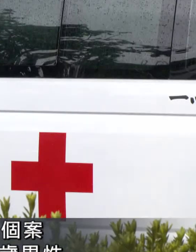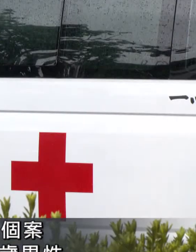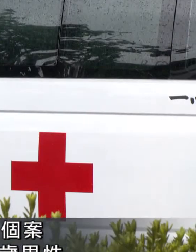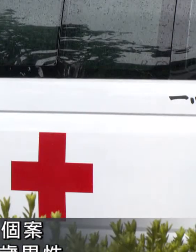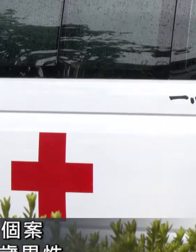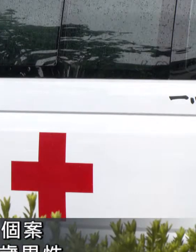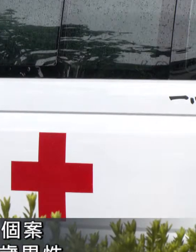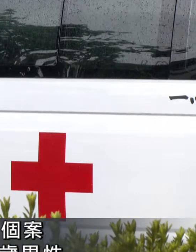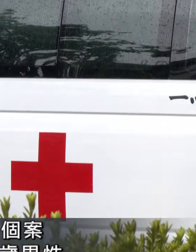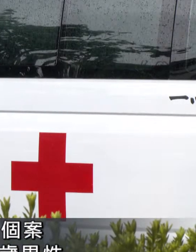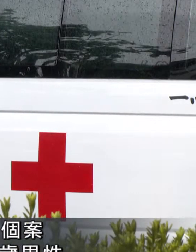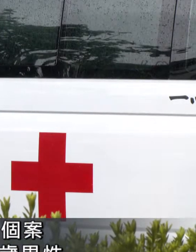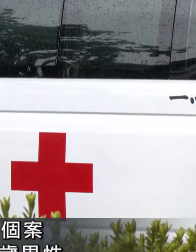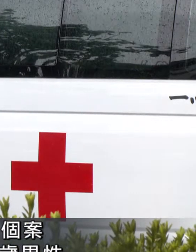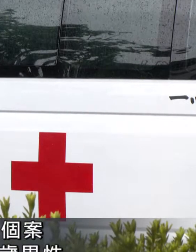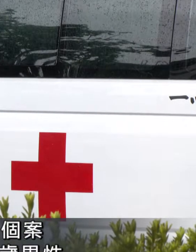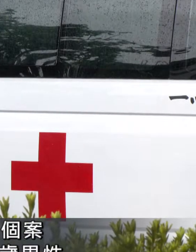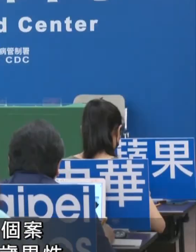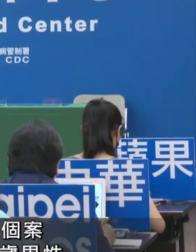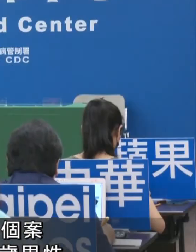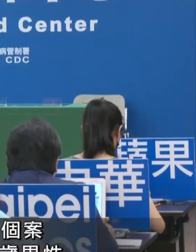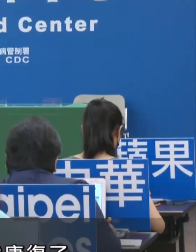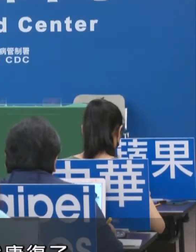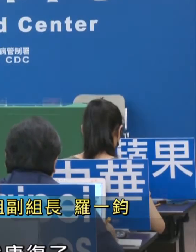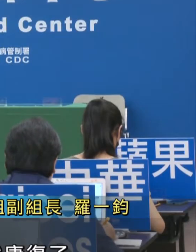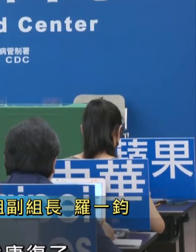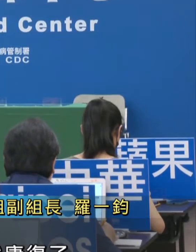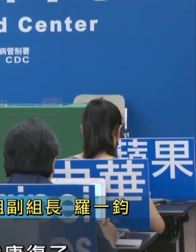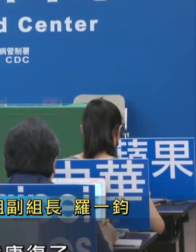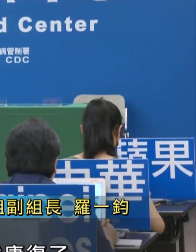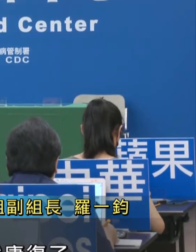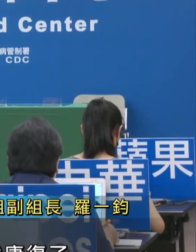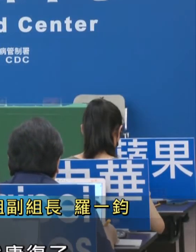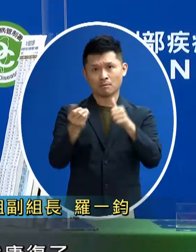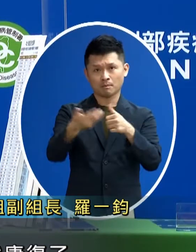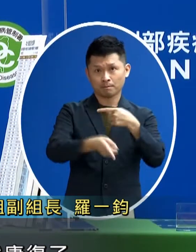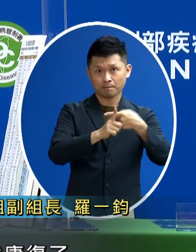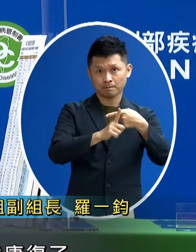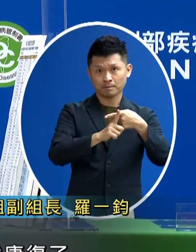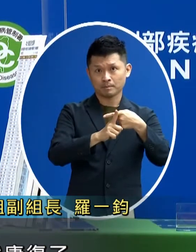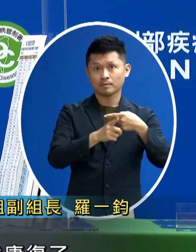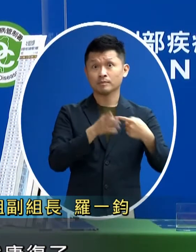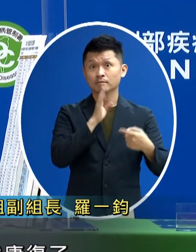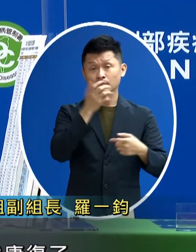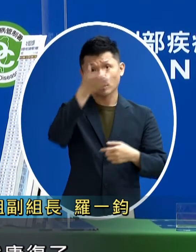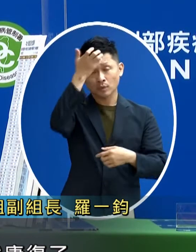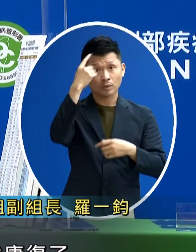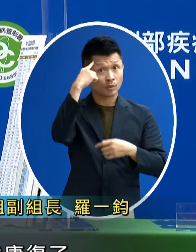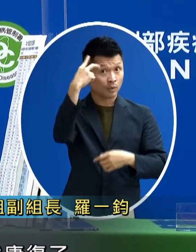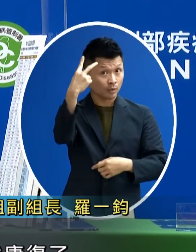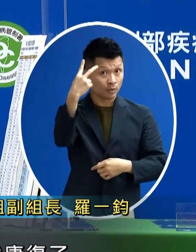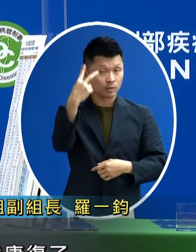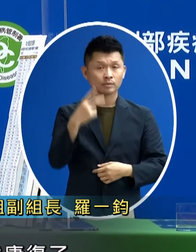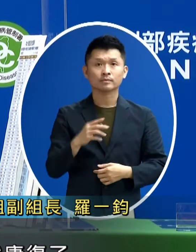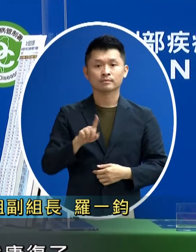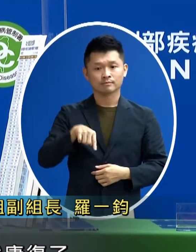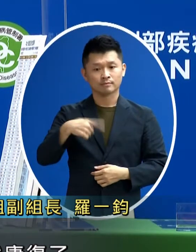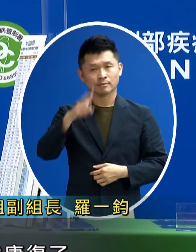打过两剂疫苗的13岁男性。 5月3号的时候确诊，那当时有发烧2天的症状，后续就康复了。不过